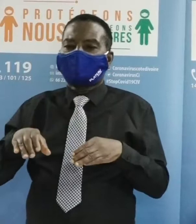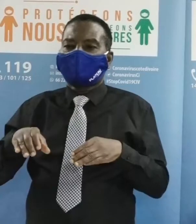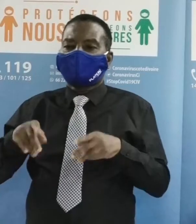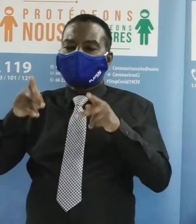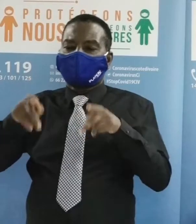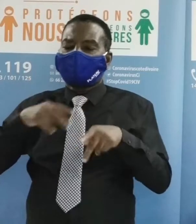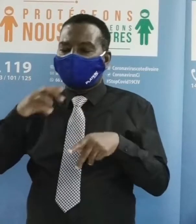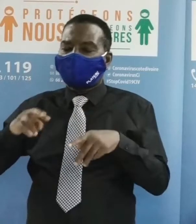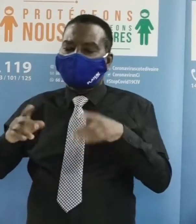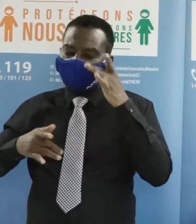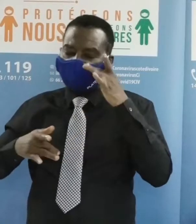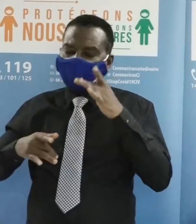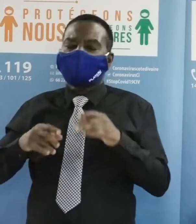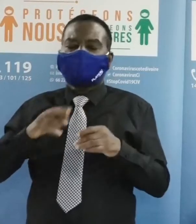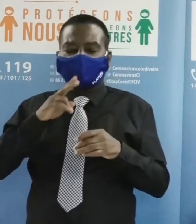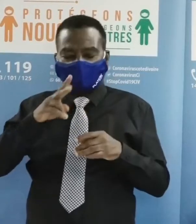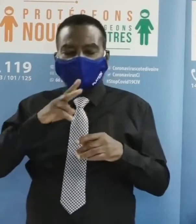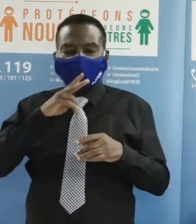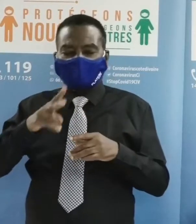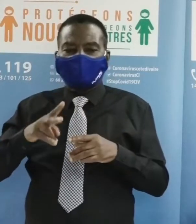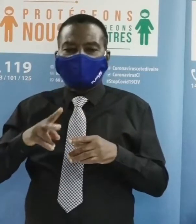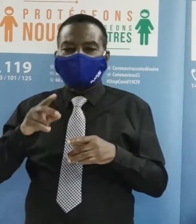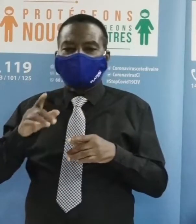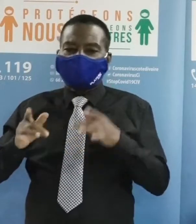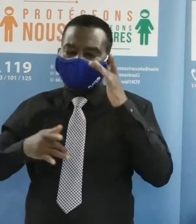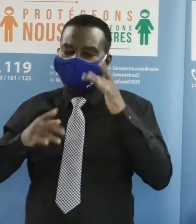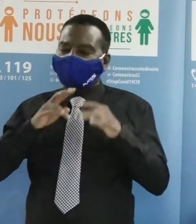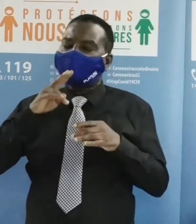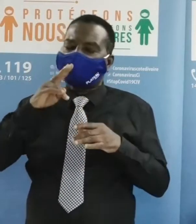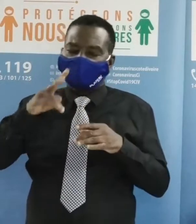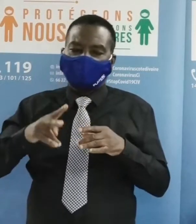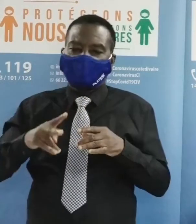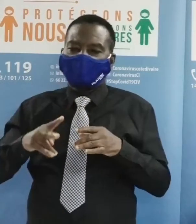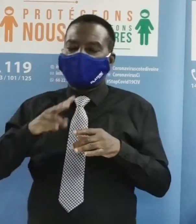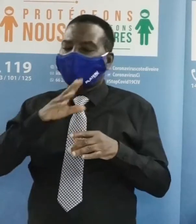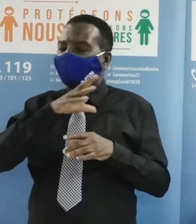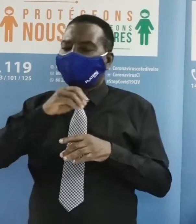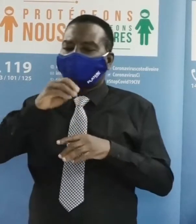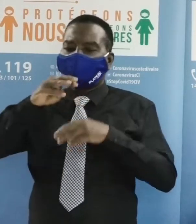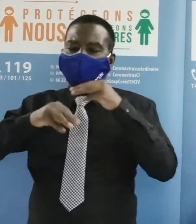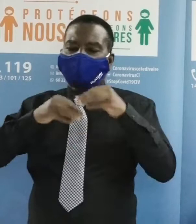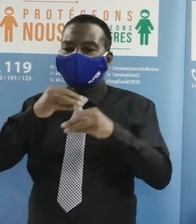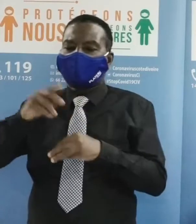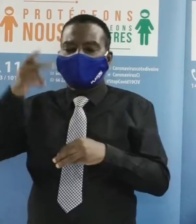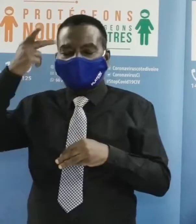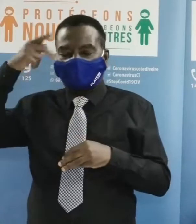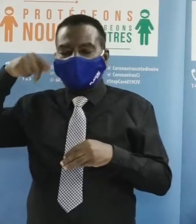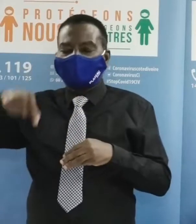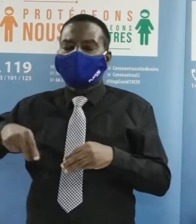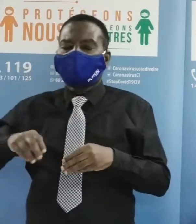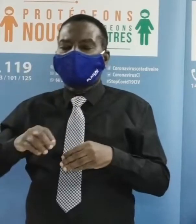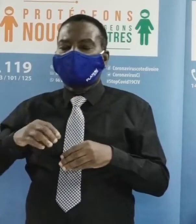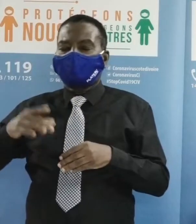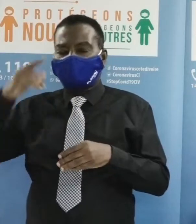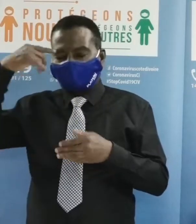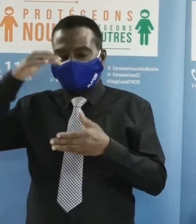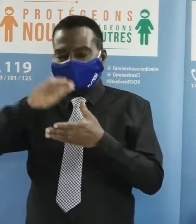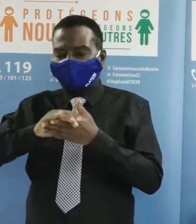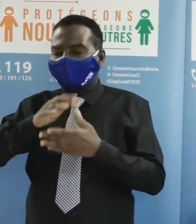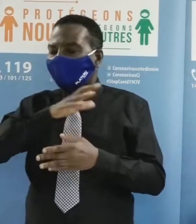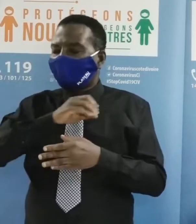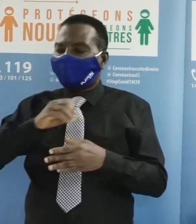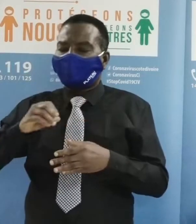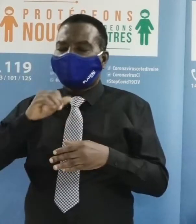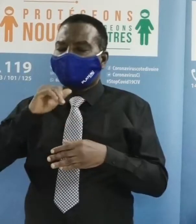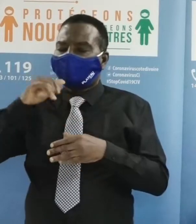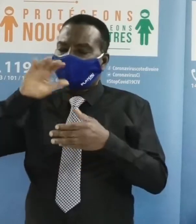personnes qui sont malades effectivement donc la maladie elle est réelle le mondial parce qu'on peut croire qu'on peut ne pas croire mais la